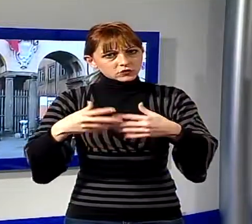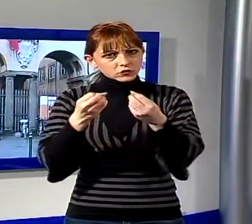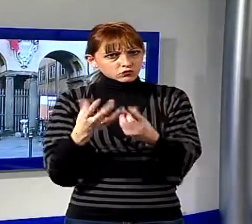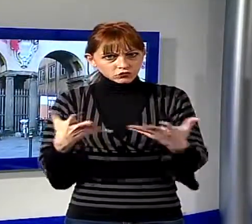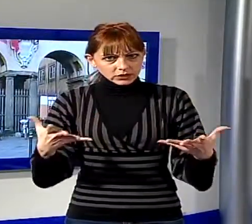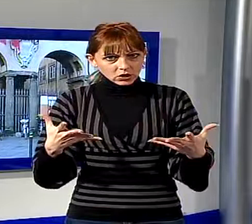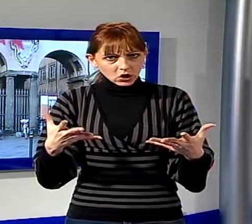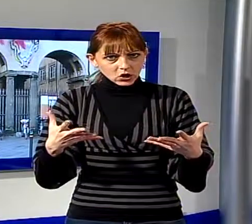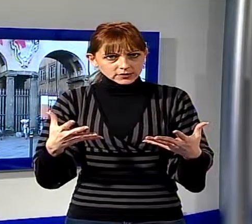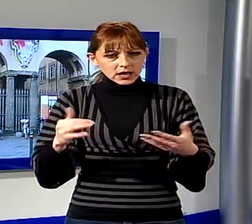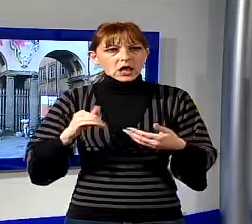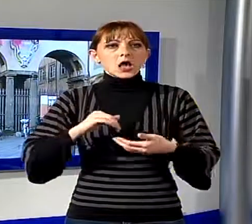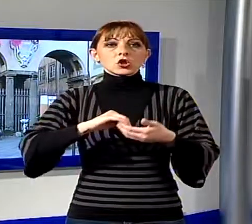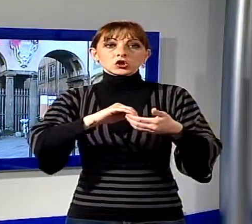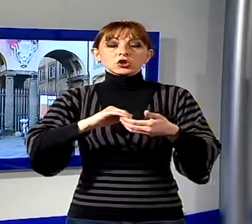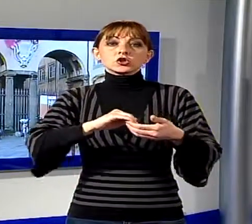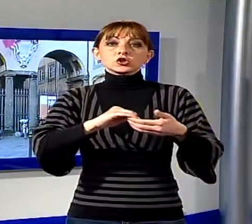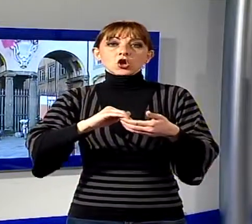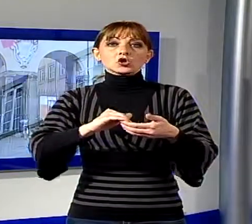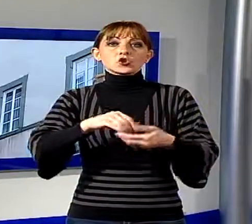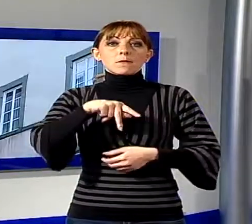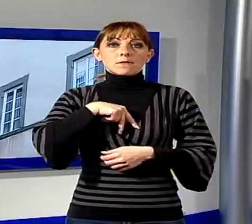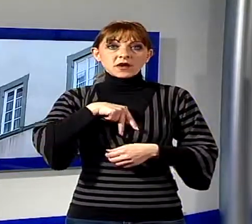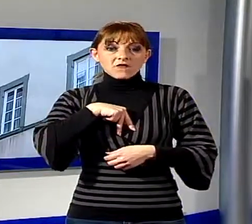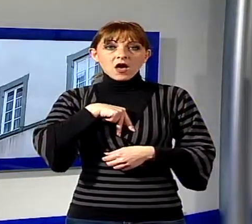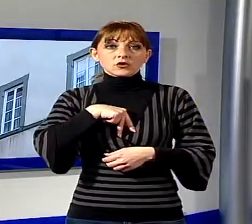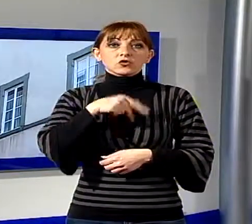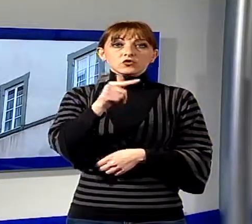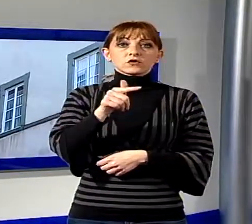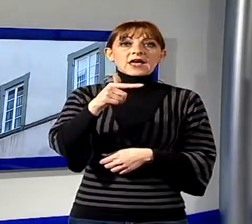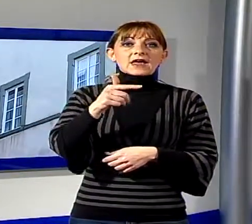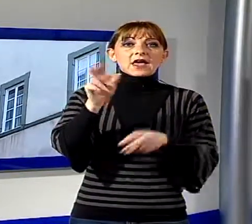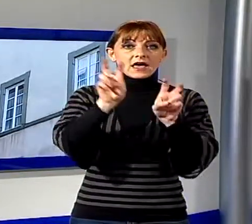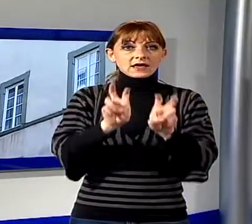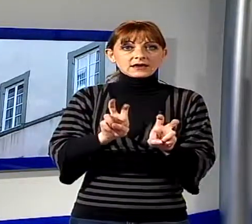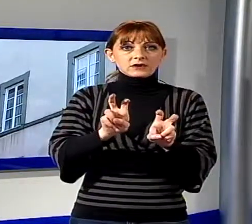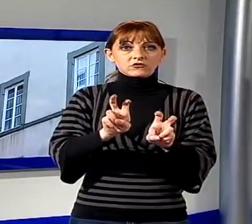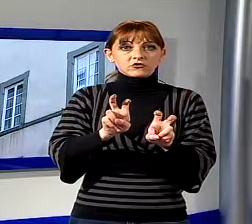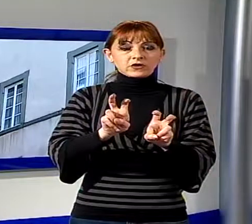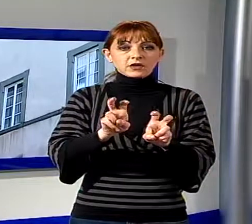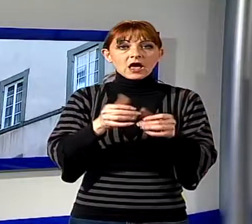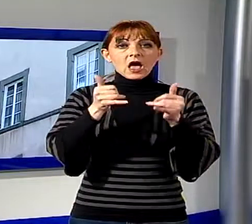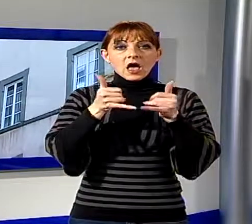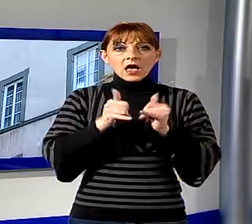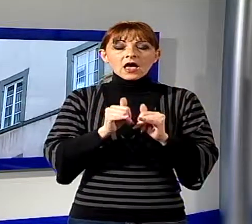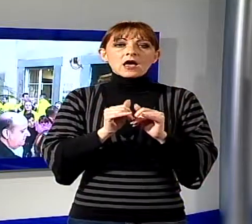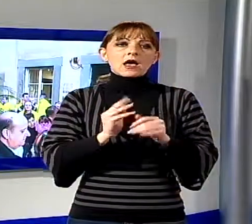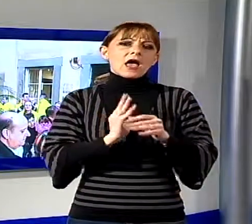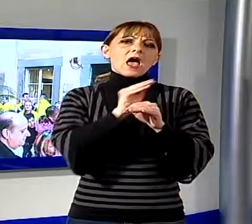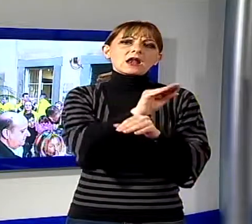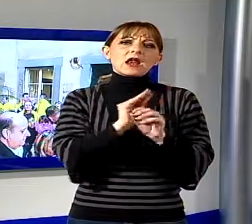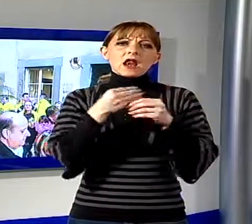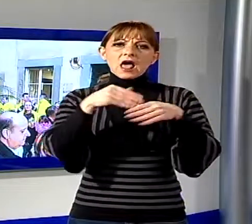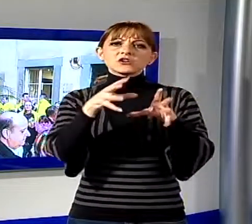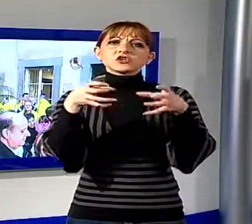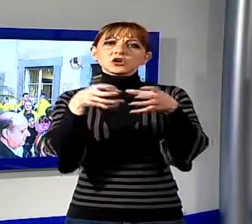ed energia e un rafforzamento azionario fino alla maggioranza in GESAM Spa. E sono proprio 45 lavoratori di Spa